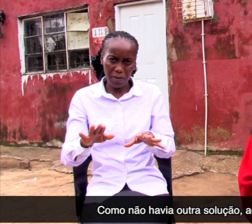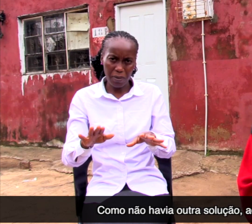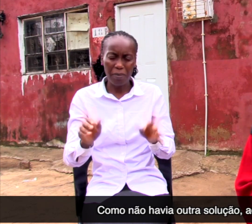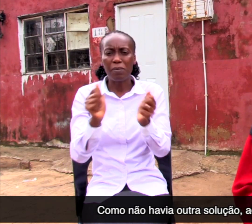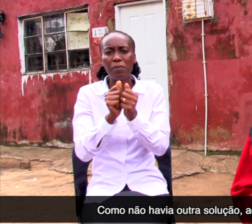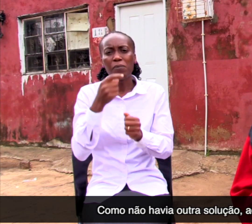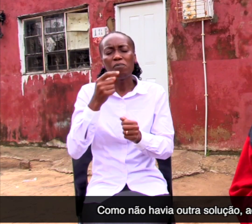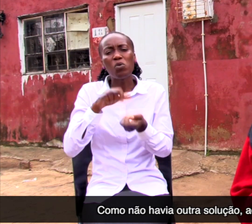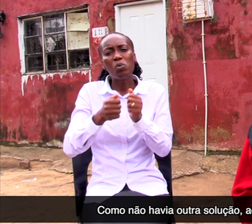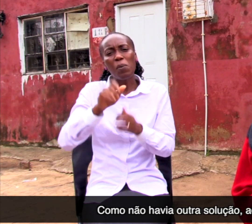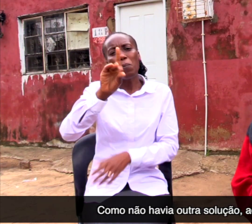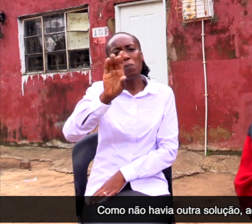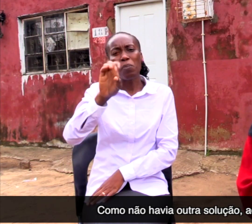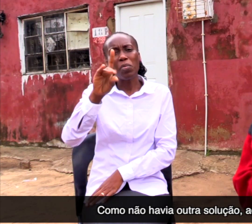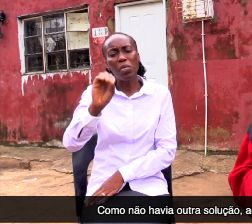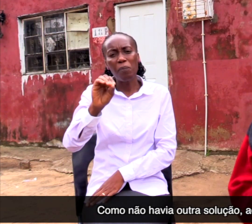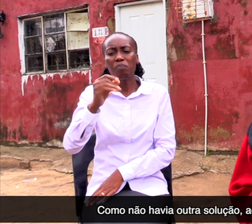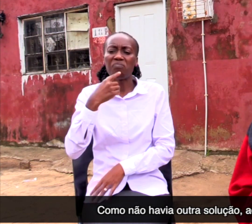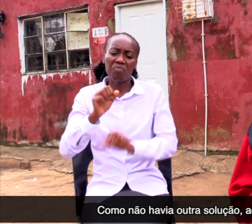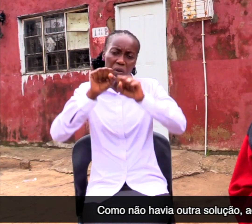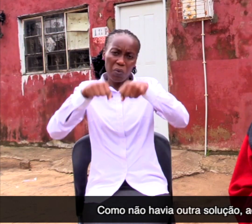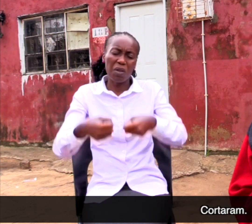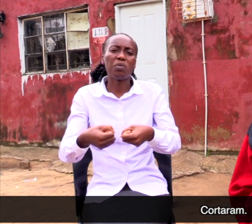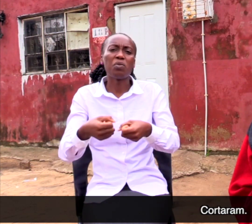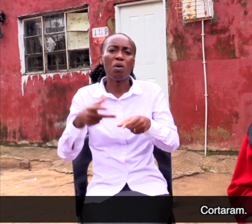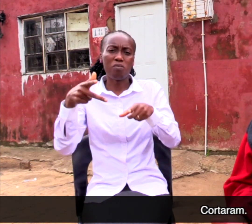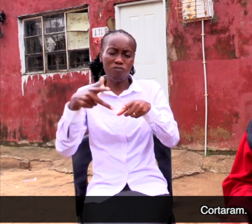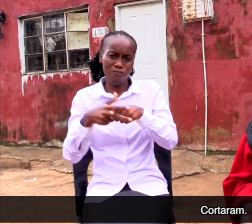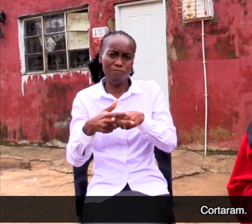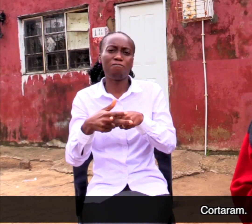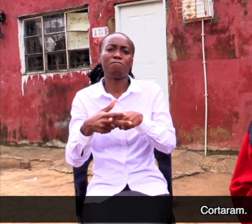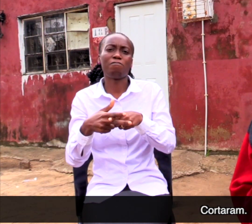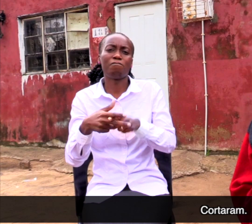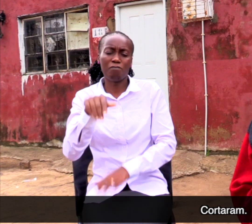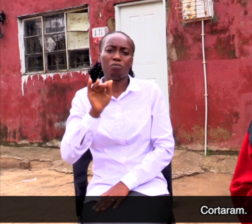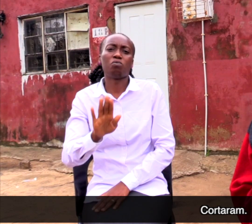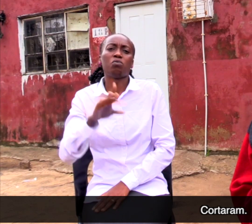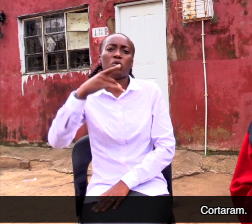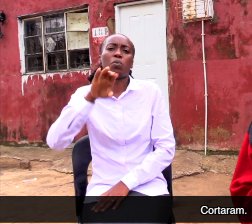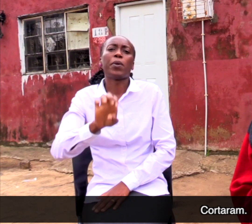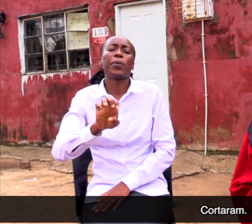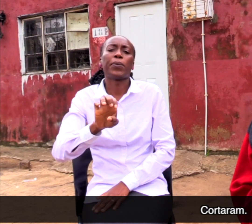o dedo não anda em coisa, então corta. Cortaram.